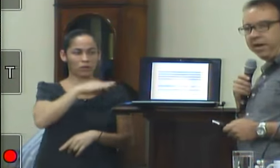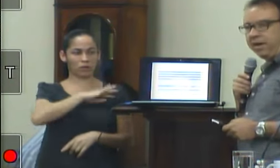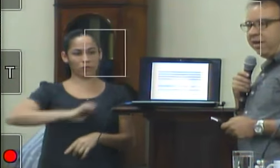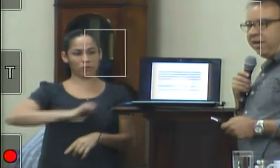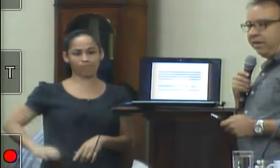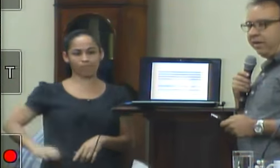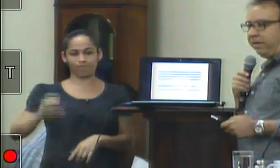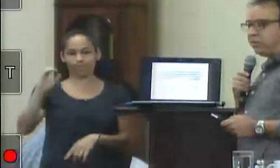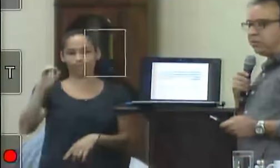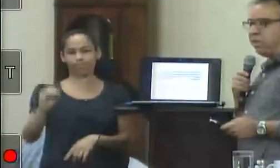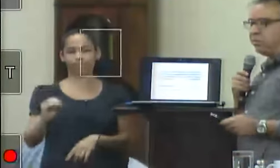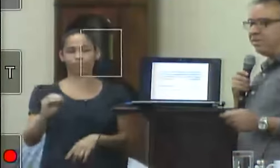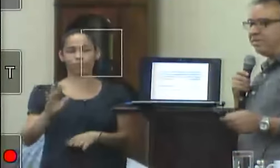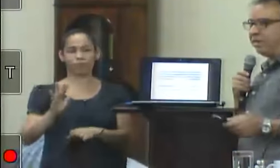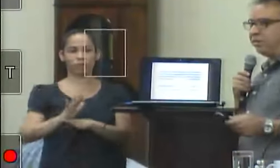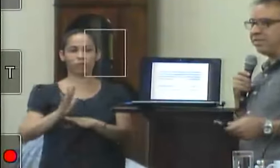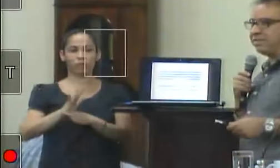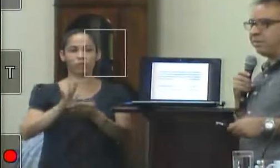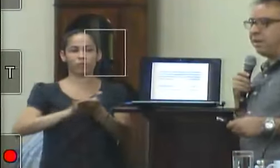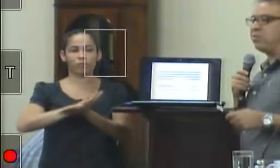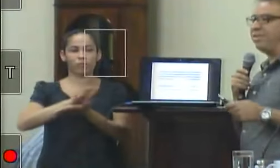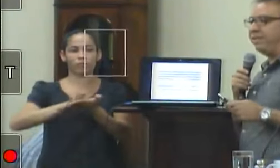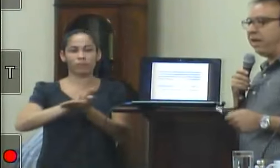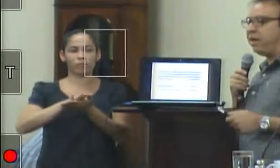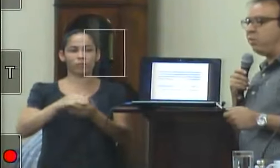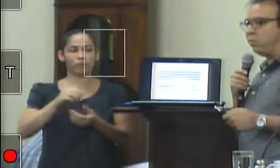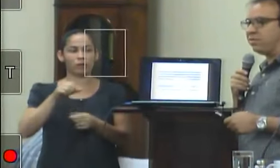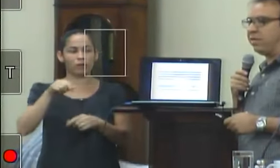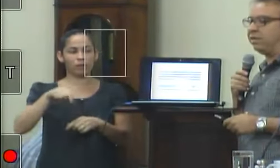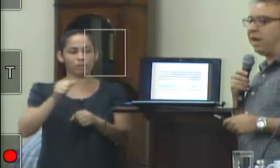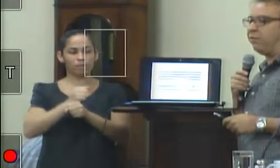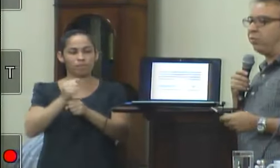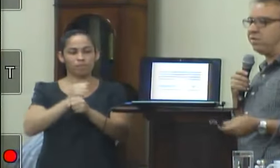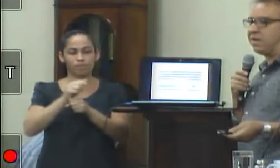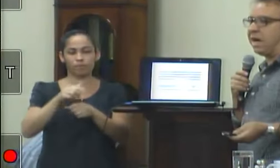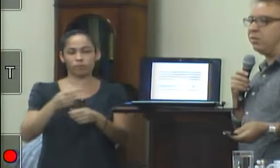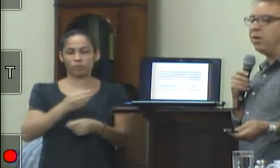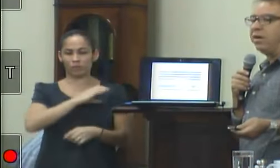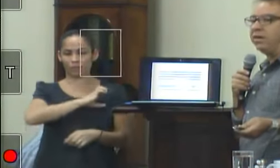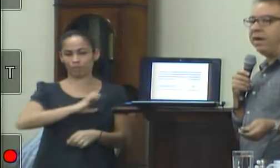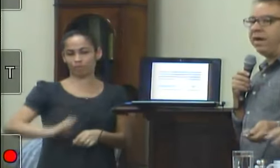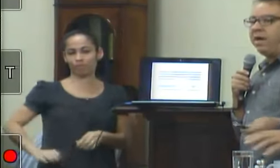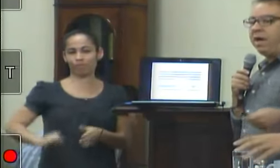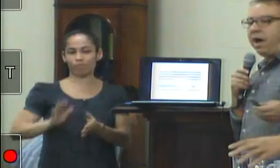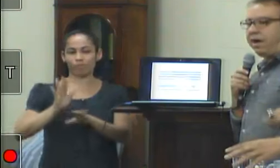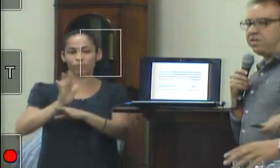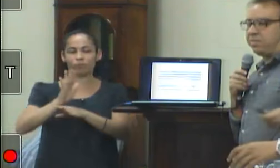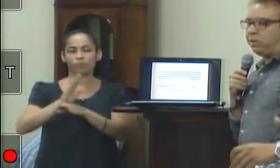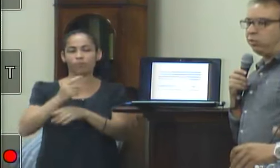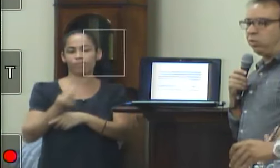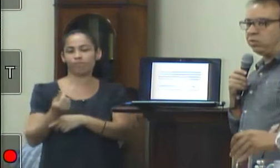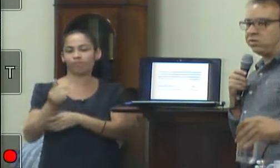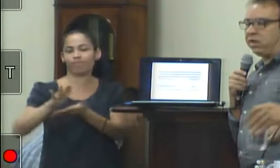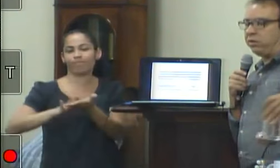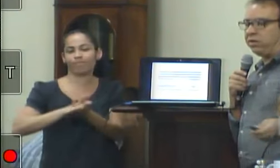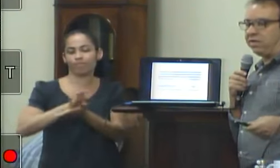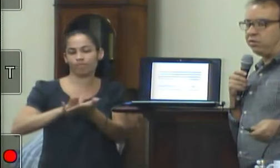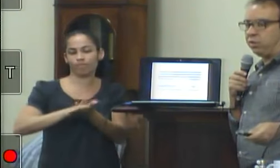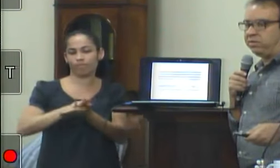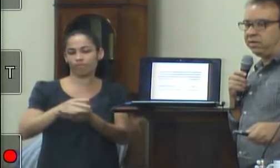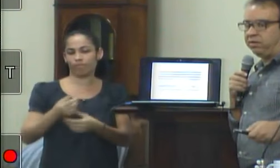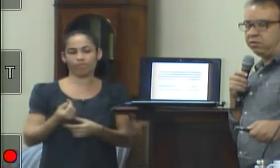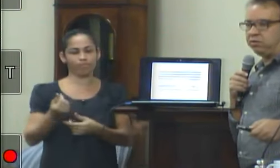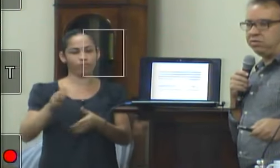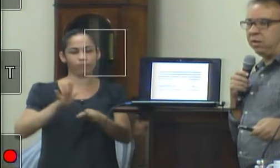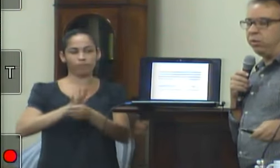né? Isso mesmo, esse ano nós recebemos nem um centavo do Estado, né, a respeito do custeio das